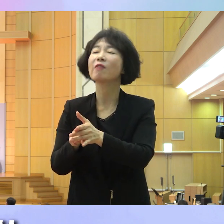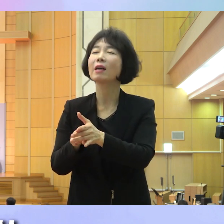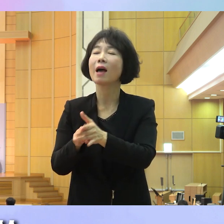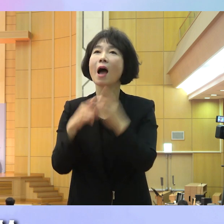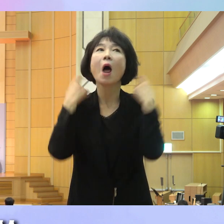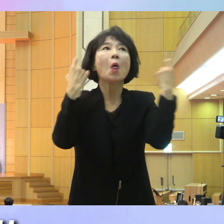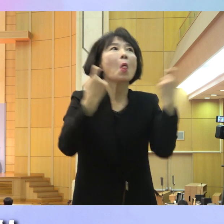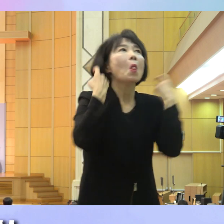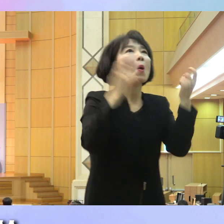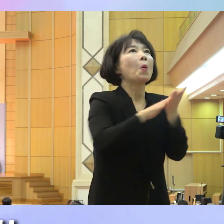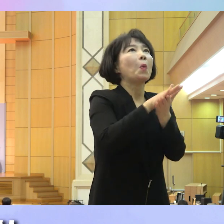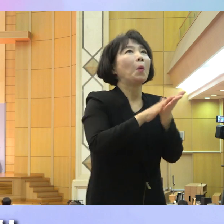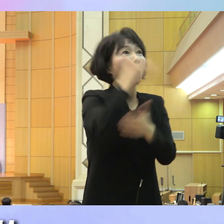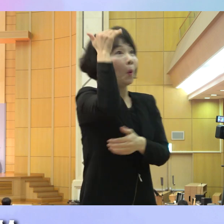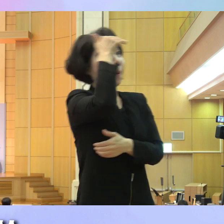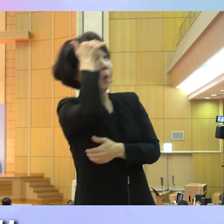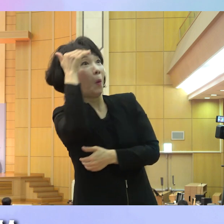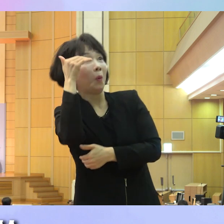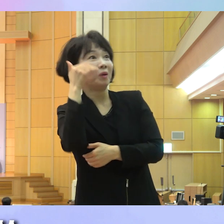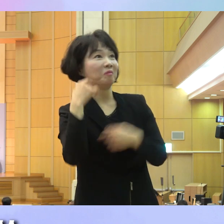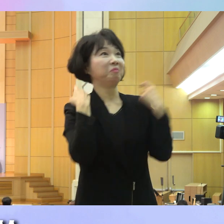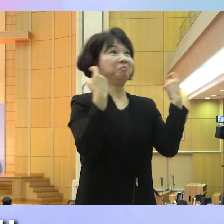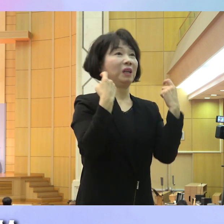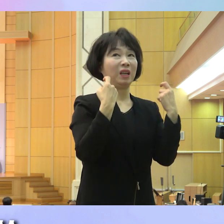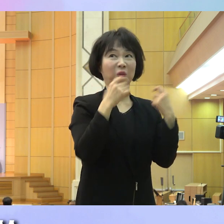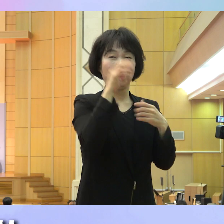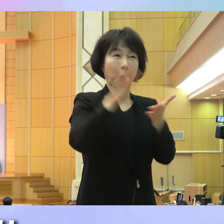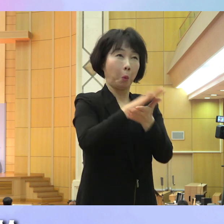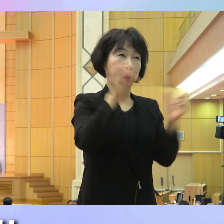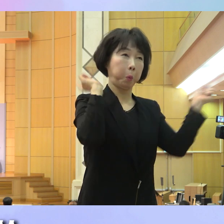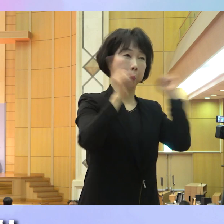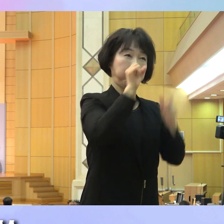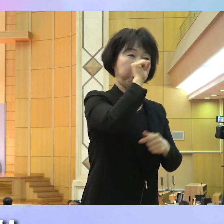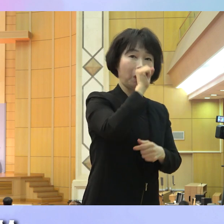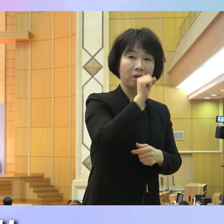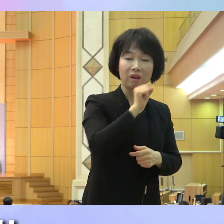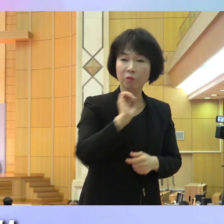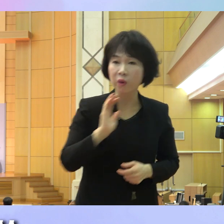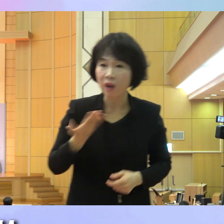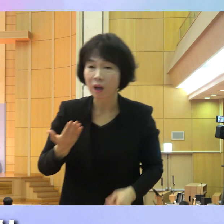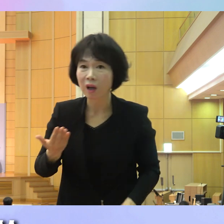하고, 그리고 또 자꾸만